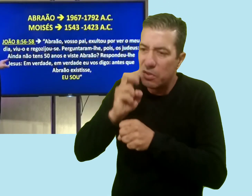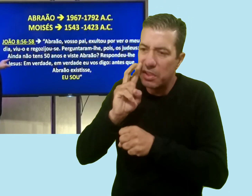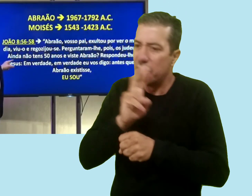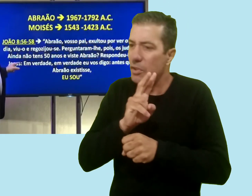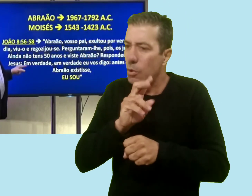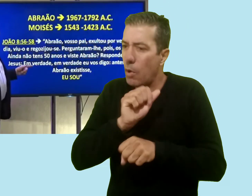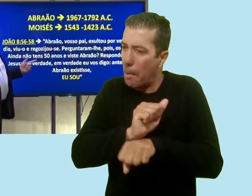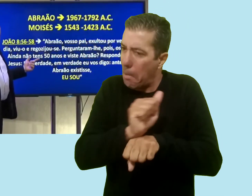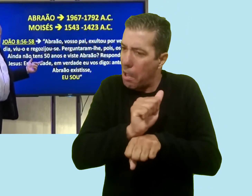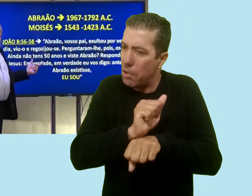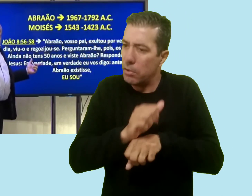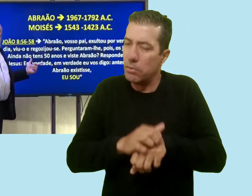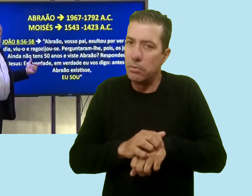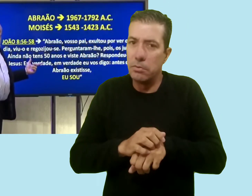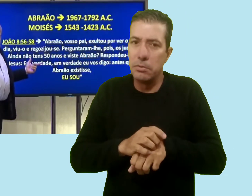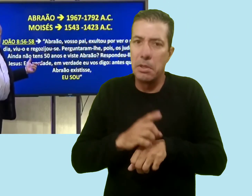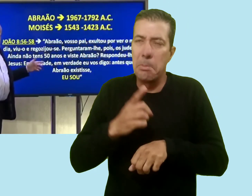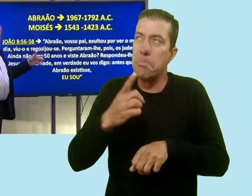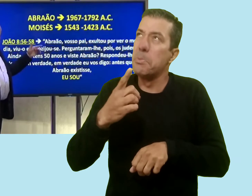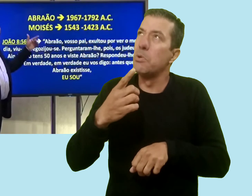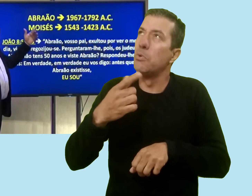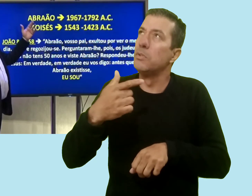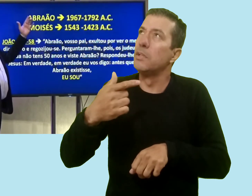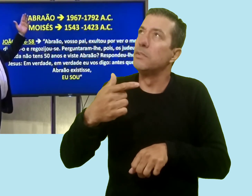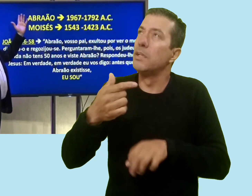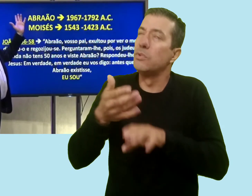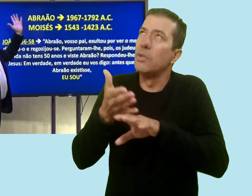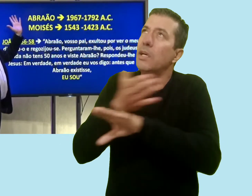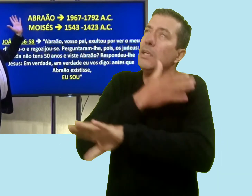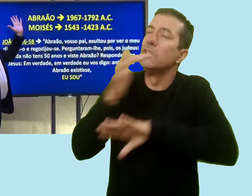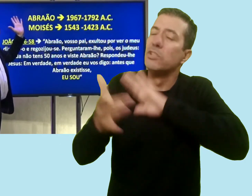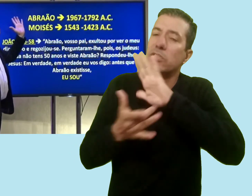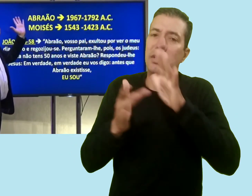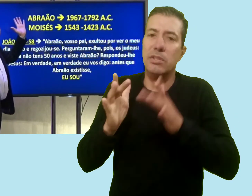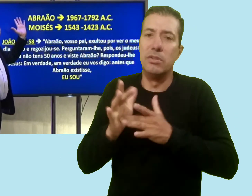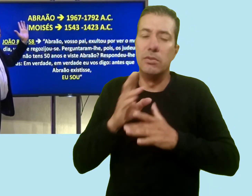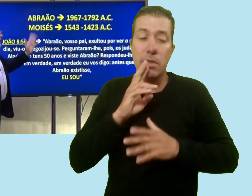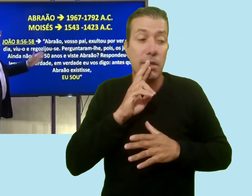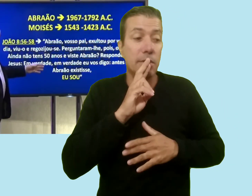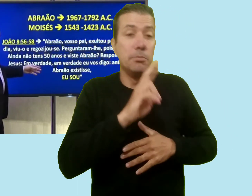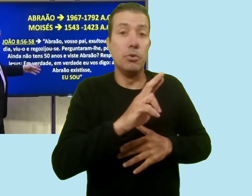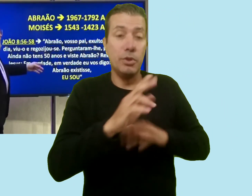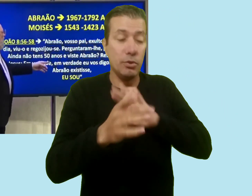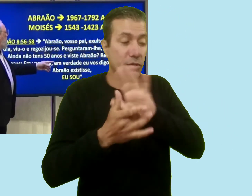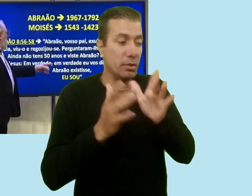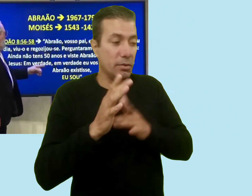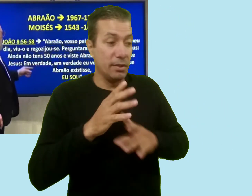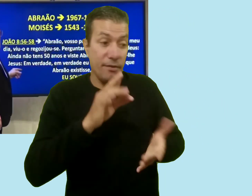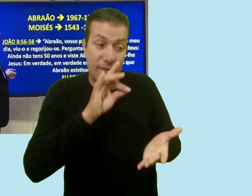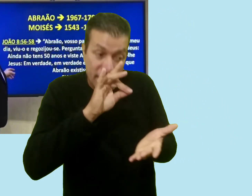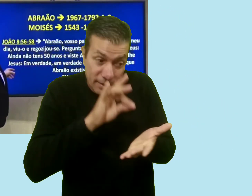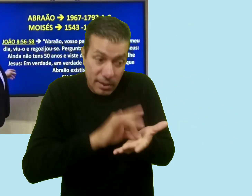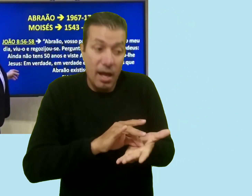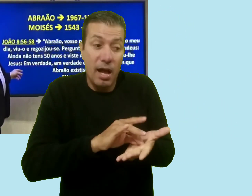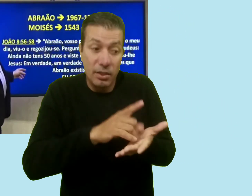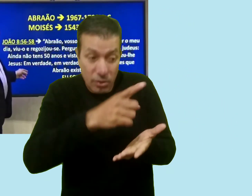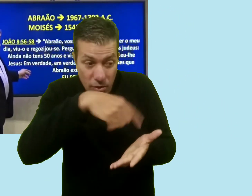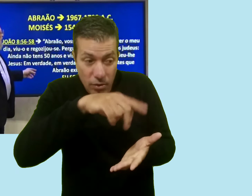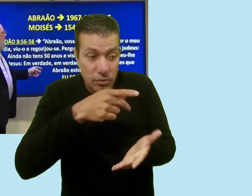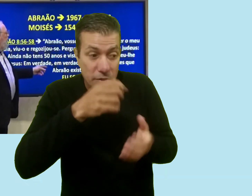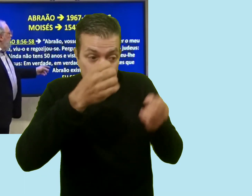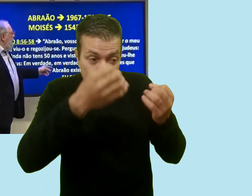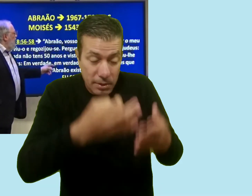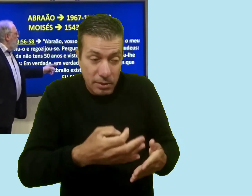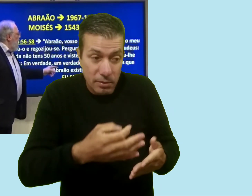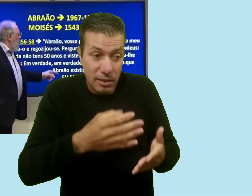50 anos e viste Abrão? Abrão é de 1700 a.C. Respondeu-lhe Jesus: em